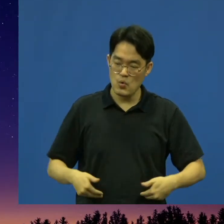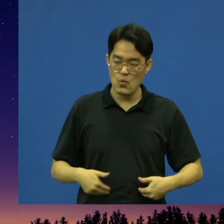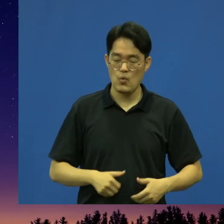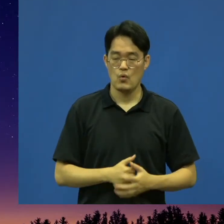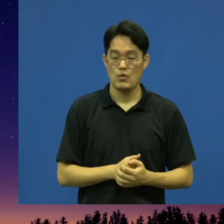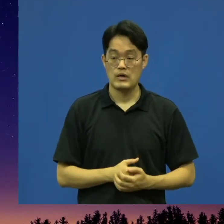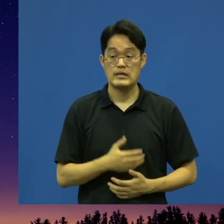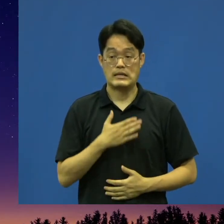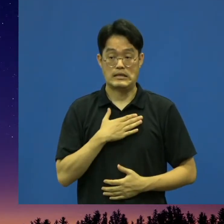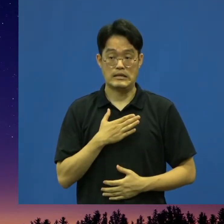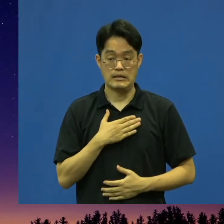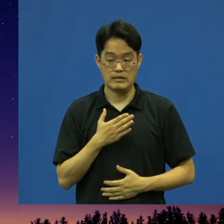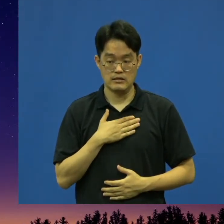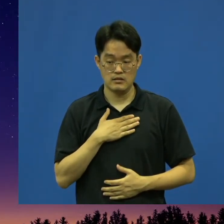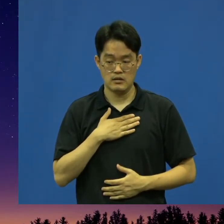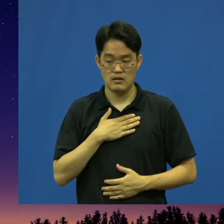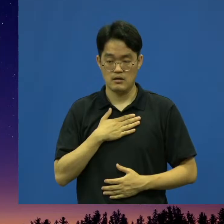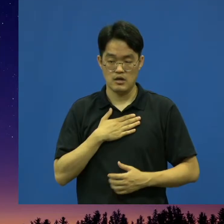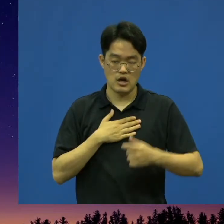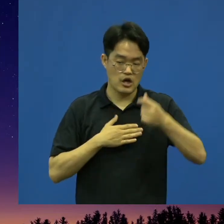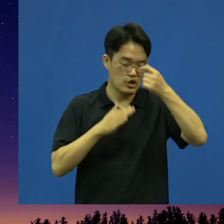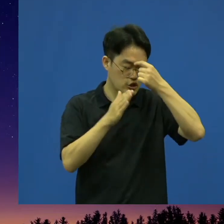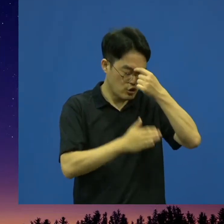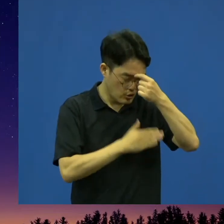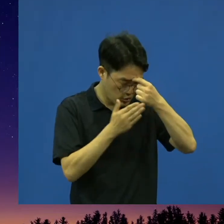저는 조국 성도들이 너무 나이브하다.